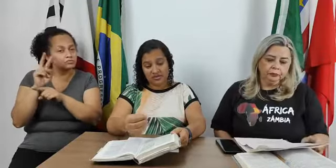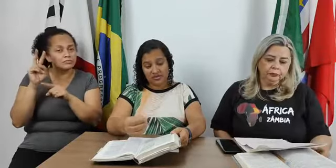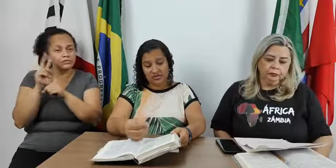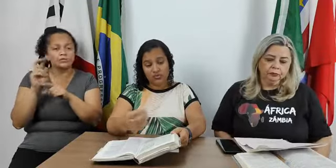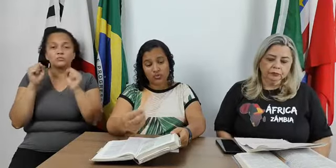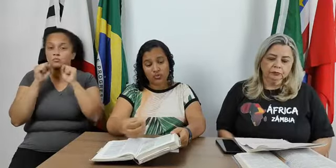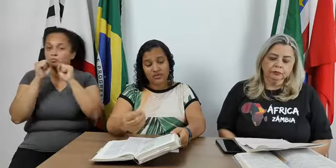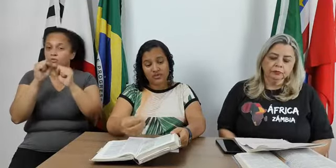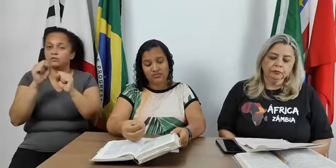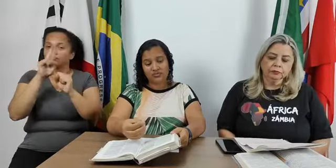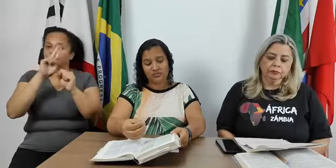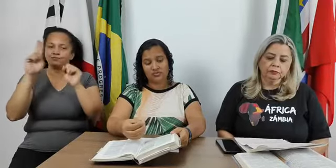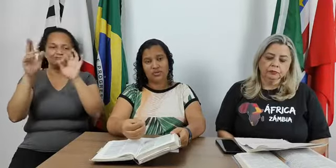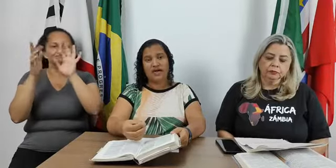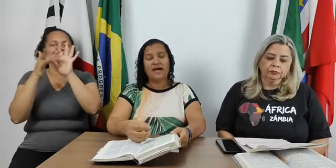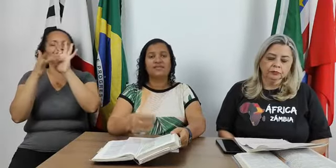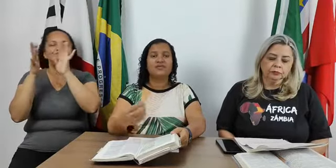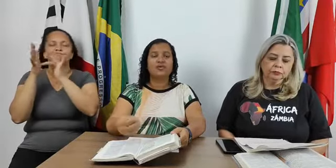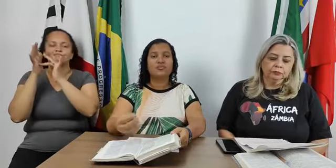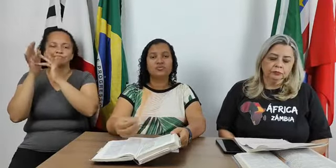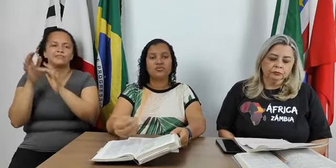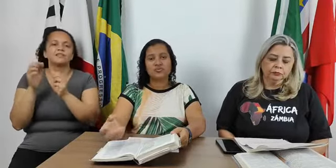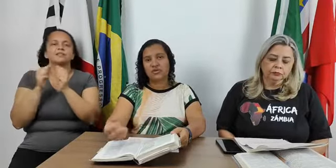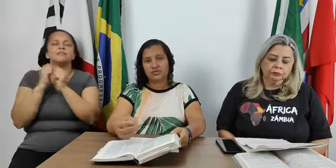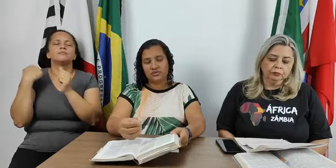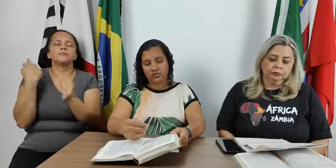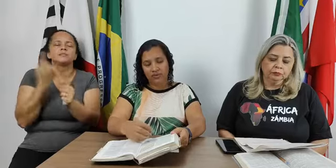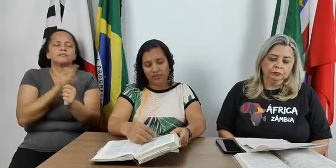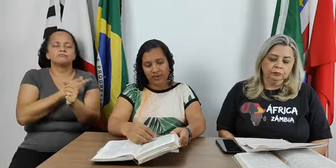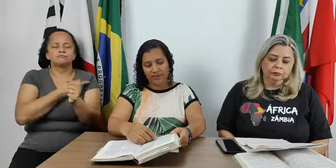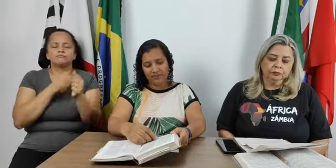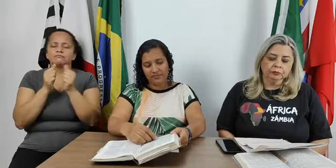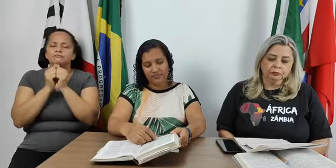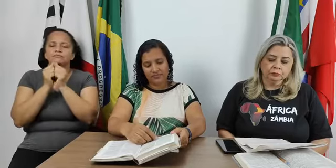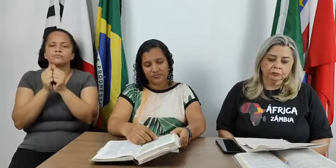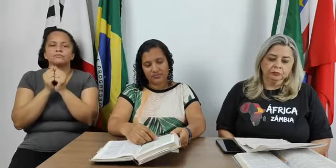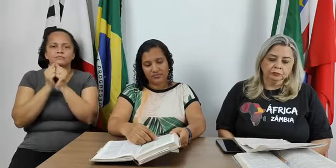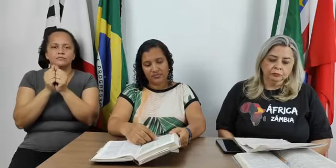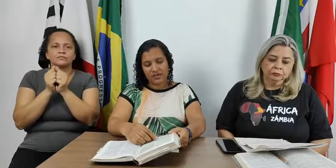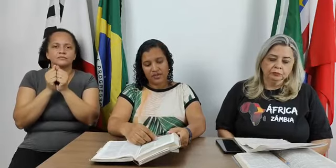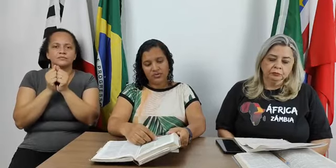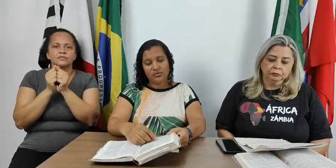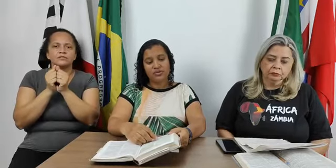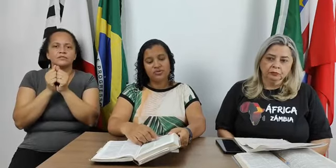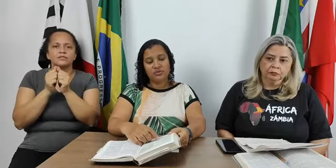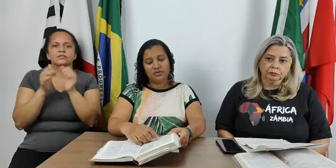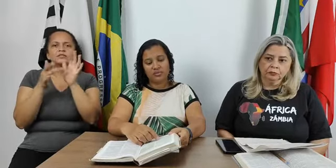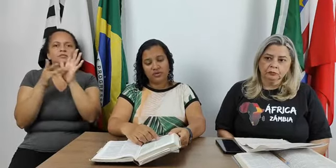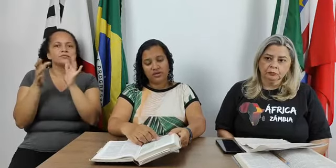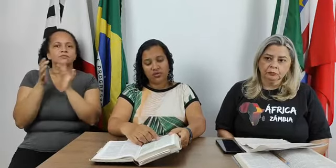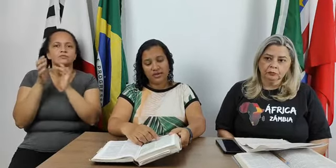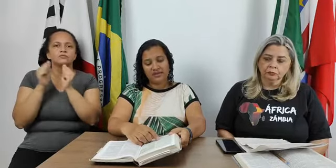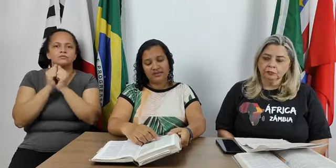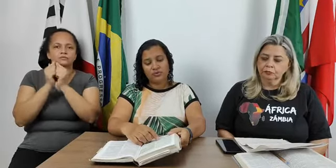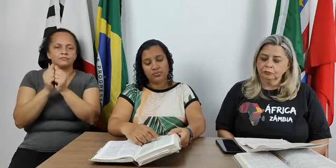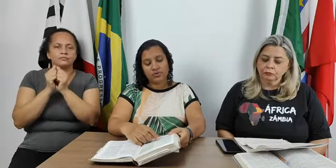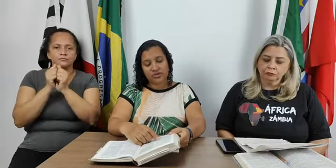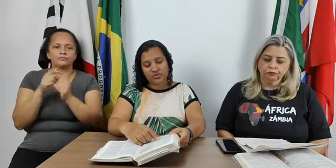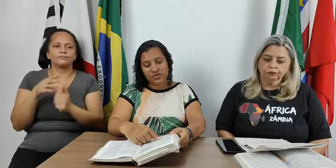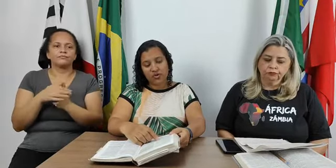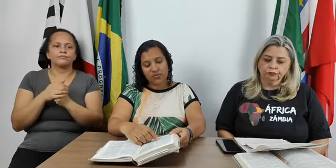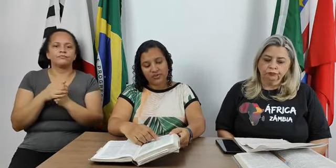que estejamos unidos, assim como Jesus é unido com o Pai. Durante meu tempo aqui com eles,